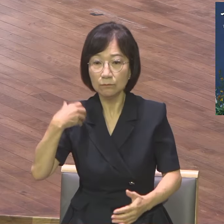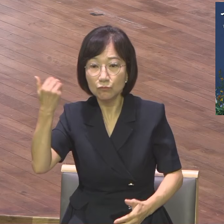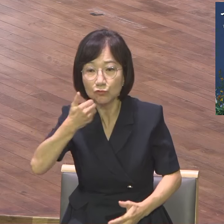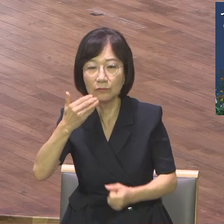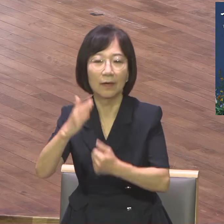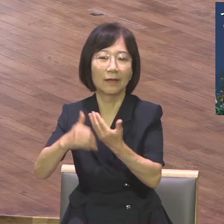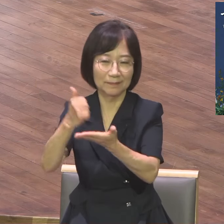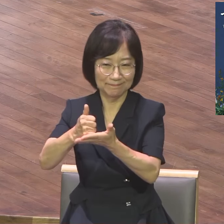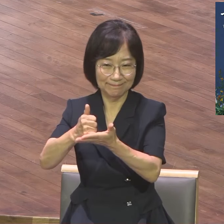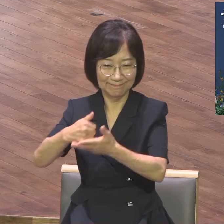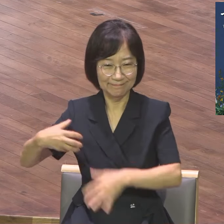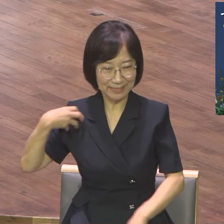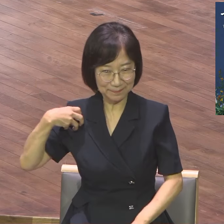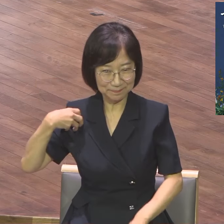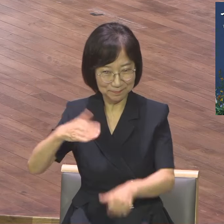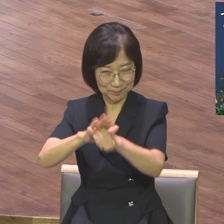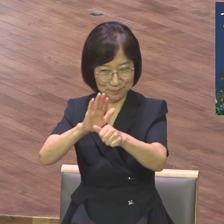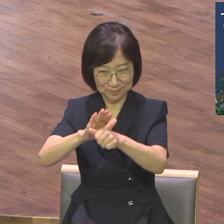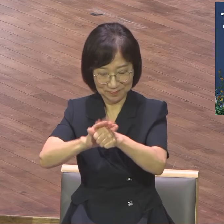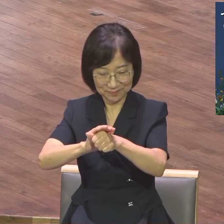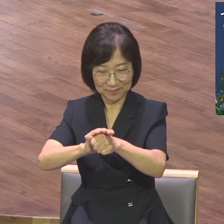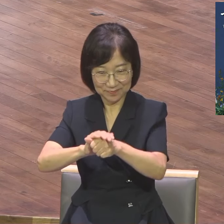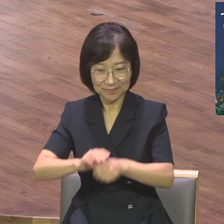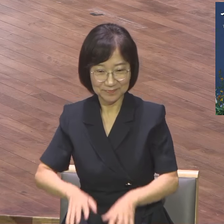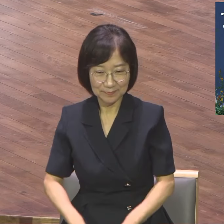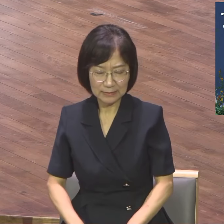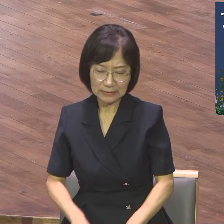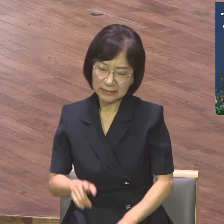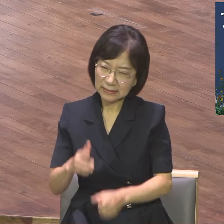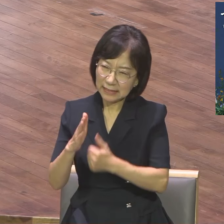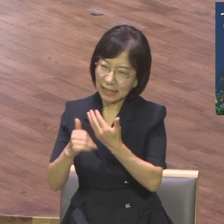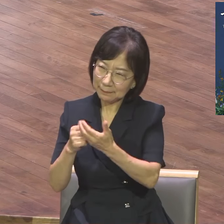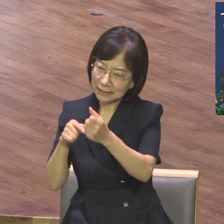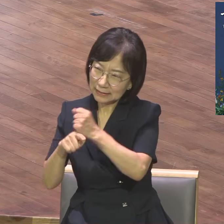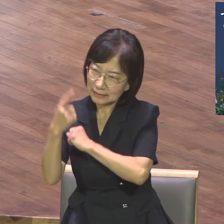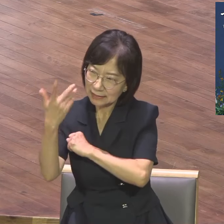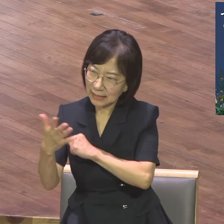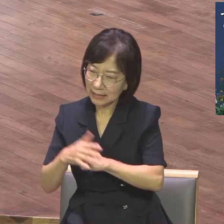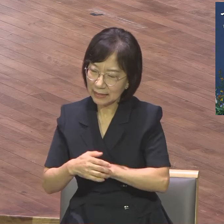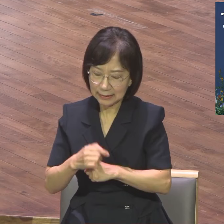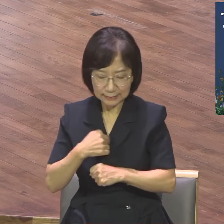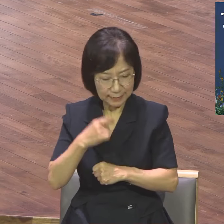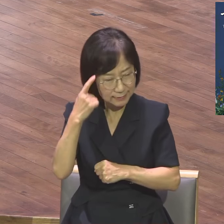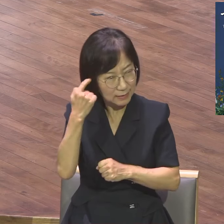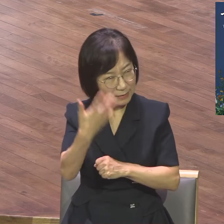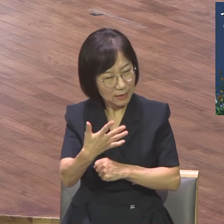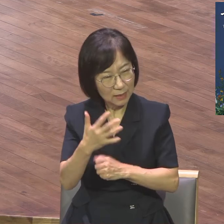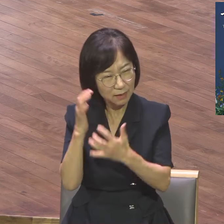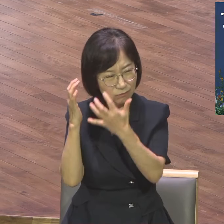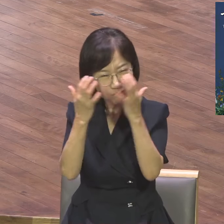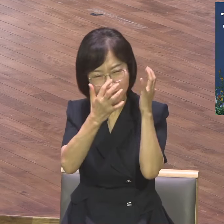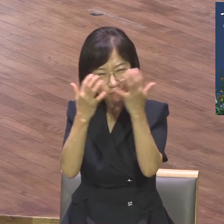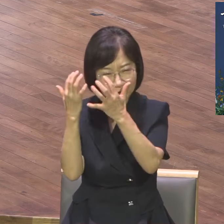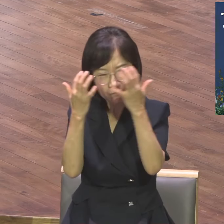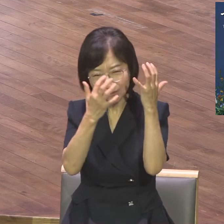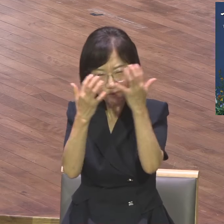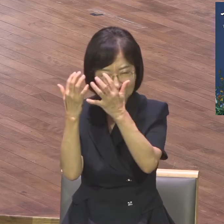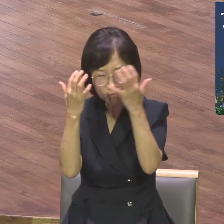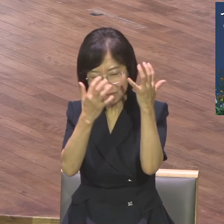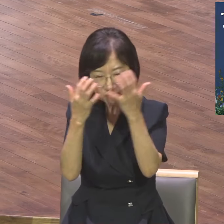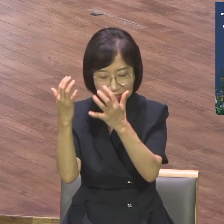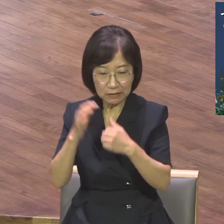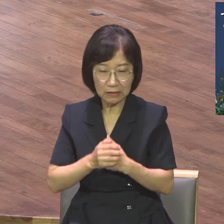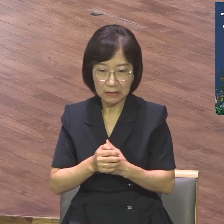있으면 그대로 해버리면 하나님 다 책임지신다니까. 이게 뭐 하나님의 뜻인지 아닌지 내 생각인지 그런 의심 심어주는 사담